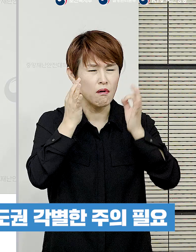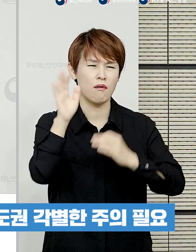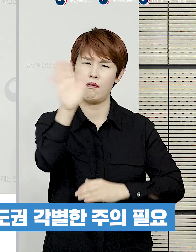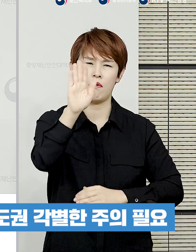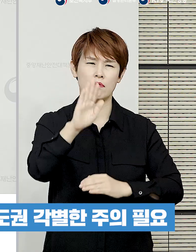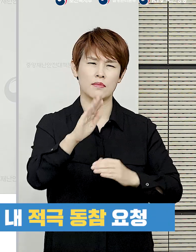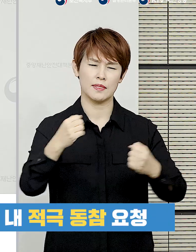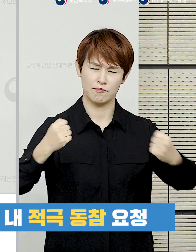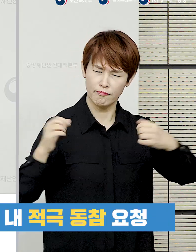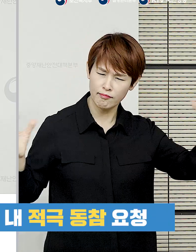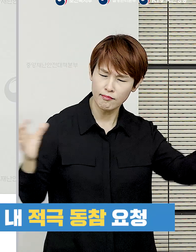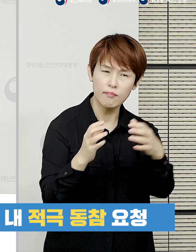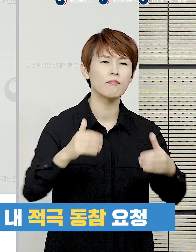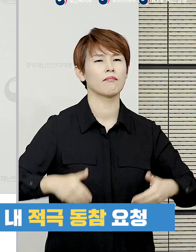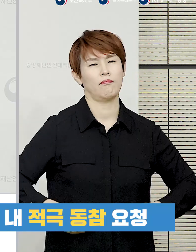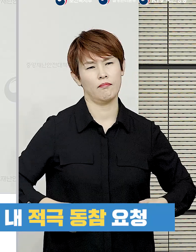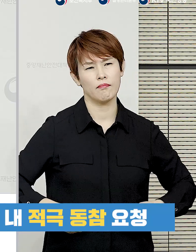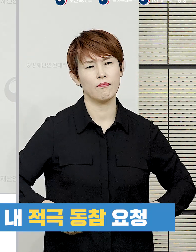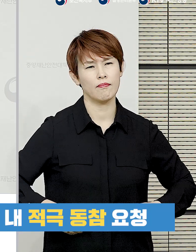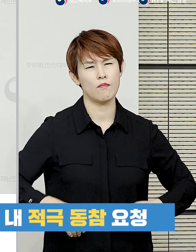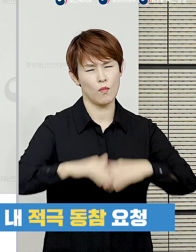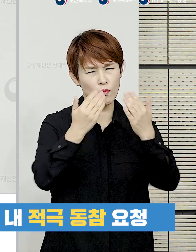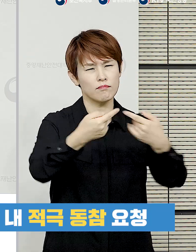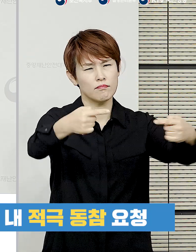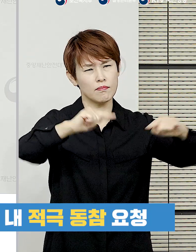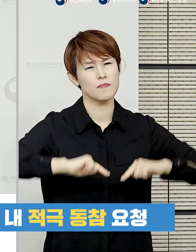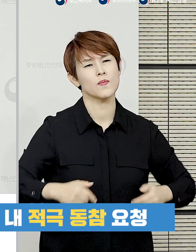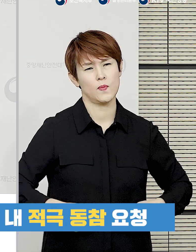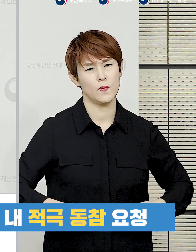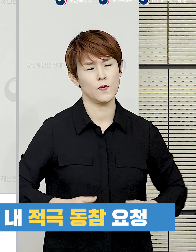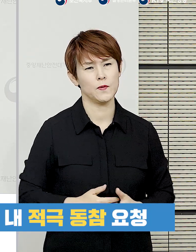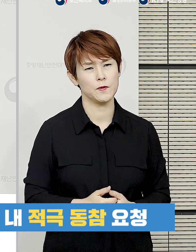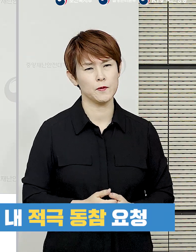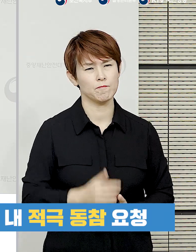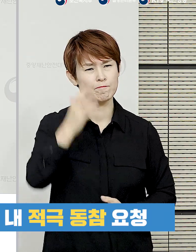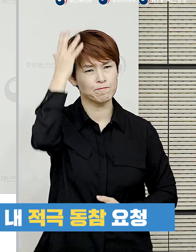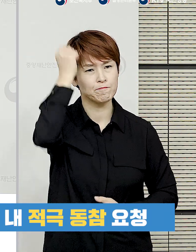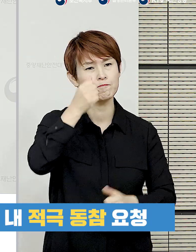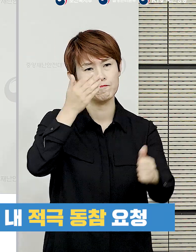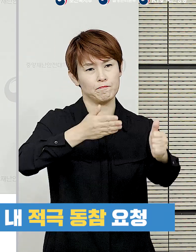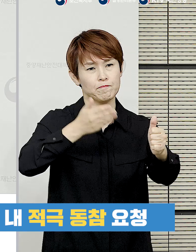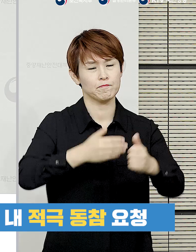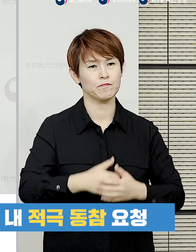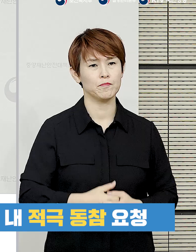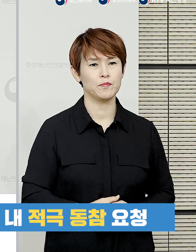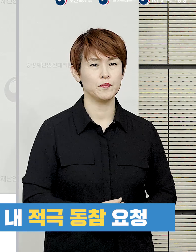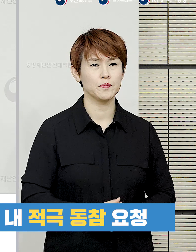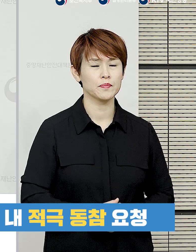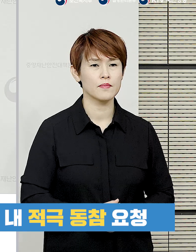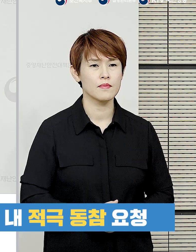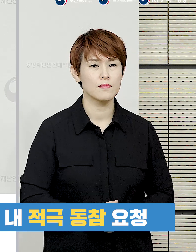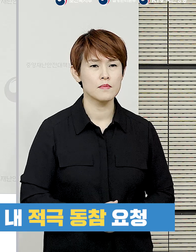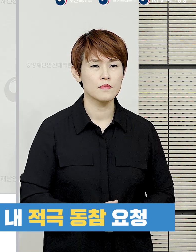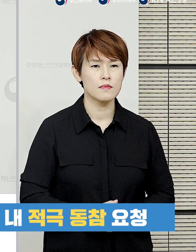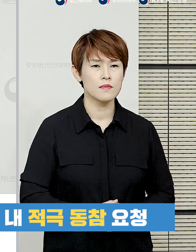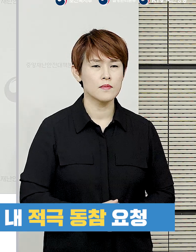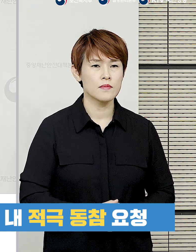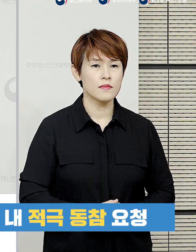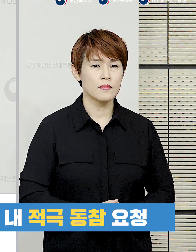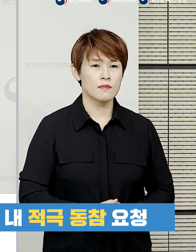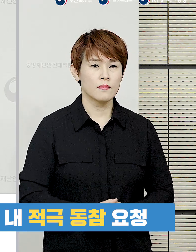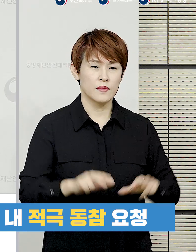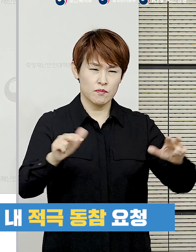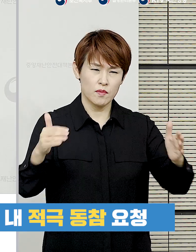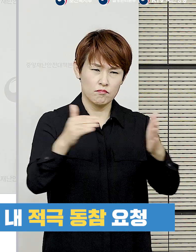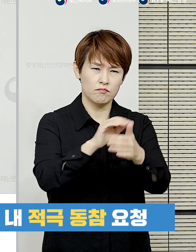달성할 수 없고 모두가 함께 참여해야 하는 일임을 유념해 주시면 감사하겠습니다.